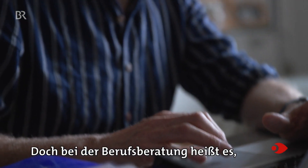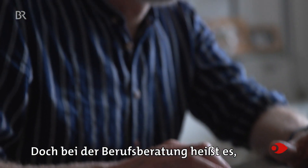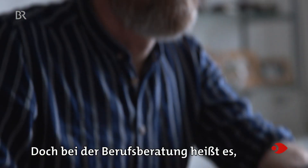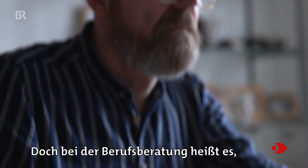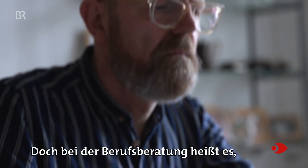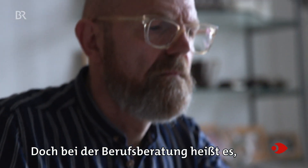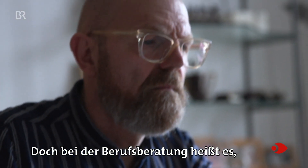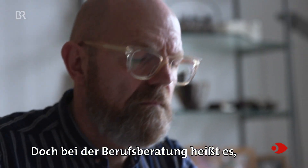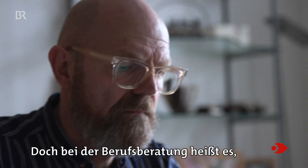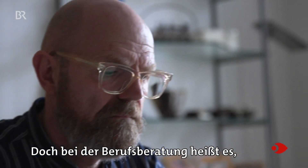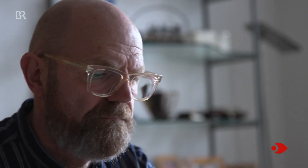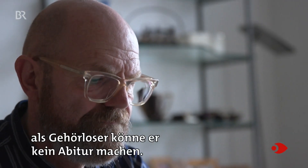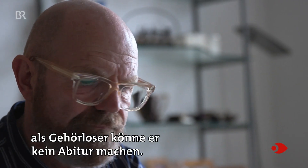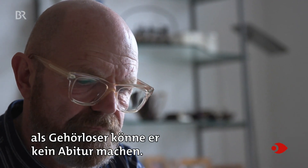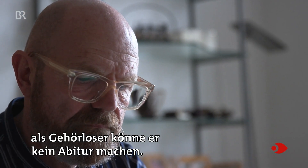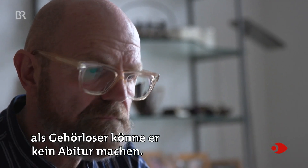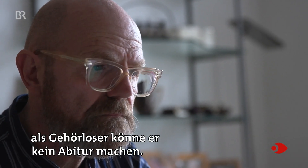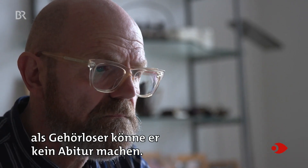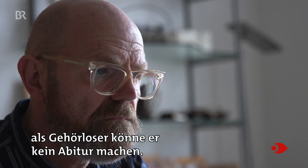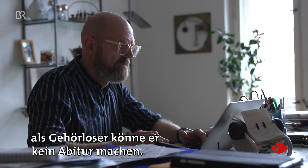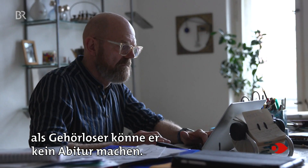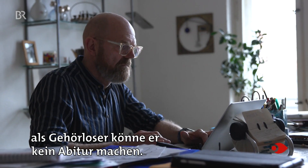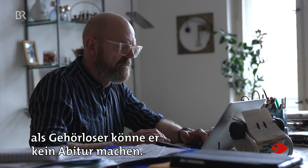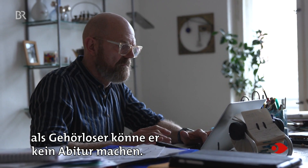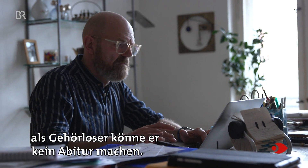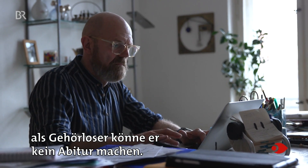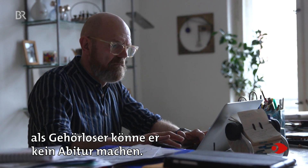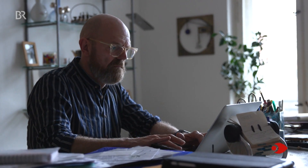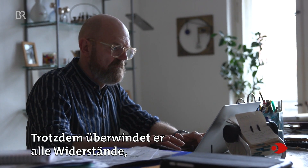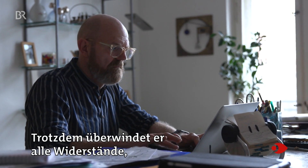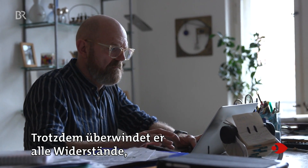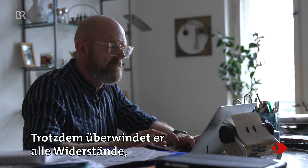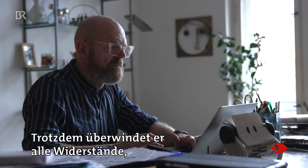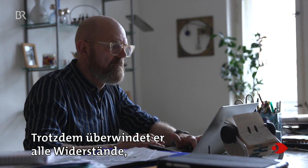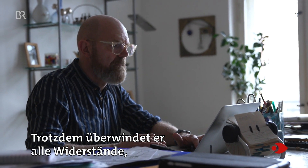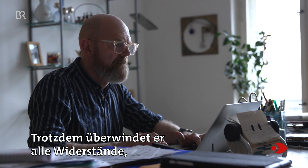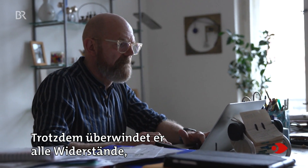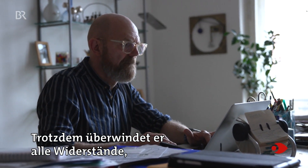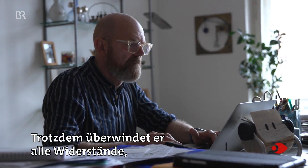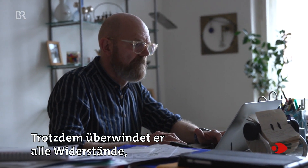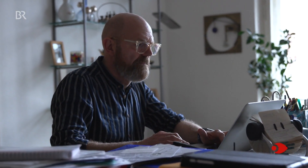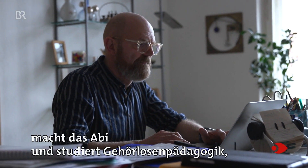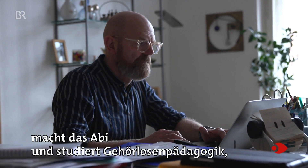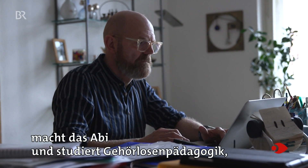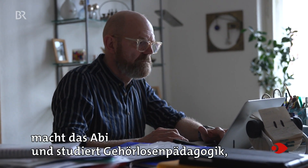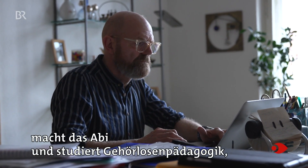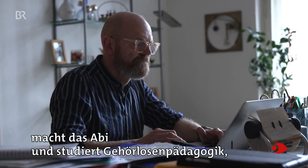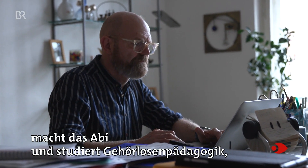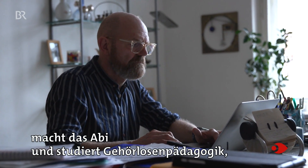bei der Berufsberatung heißt es, als Gehörloser könne er kein Abitur machen. Trotzdem überwindet er alle Widerstände, macht das Abi und